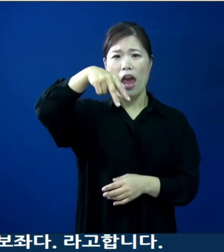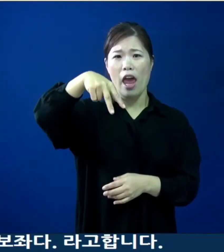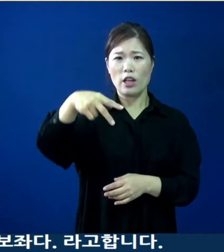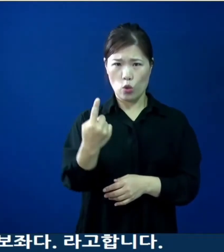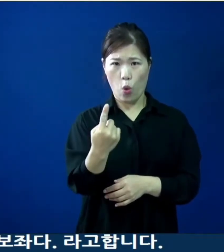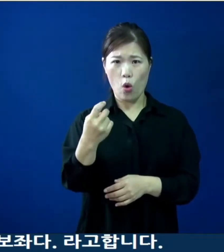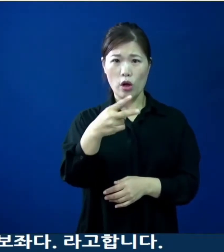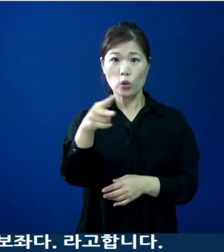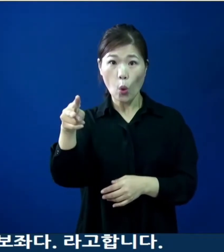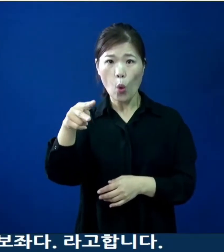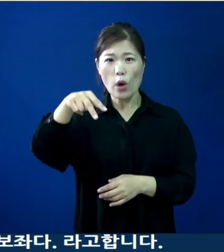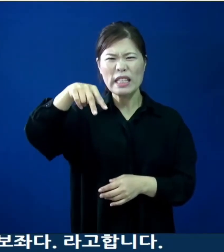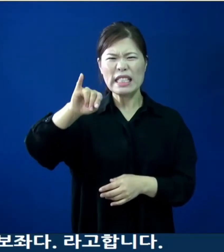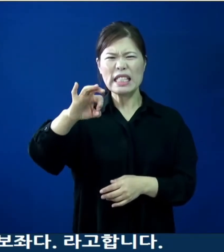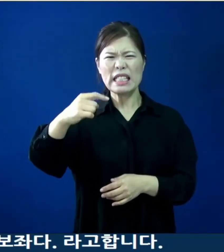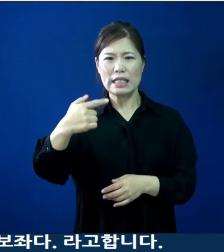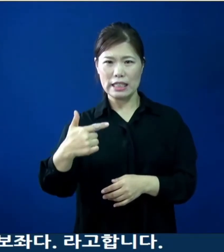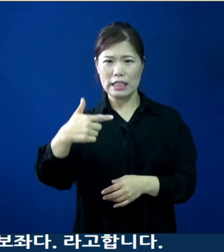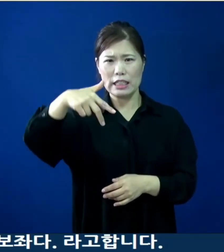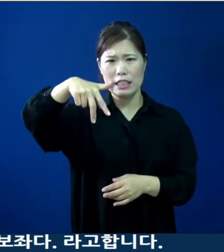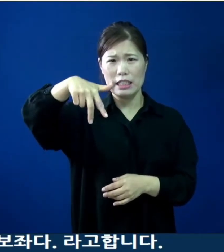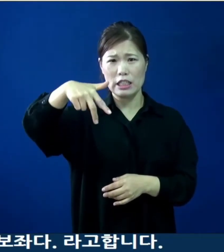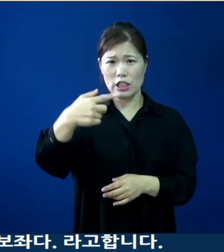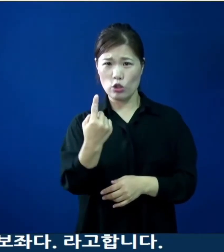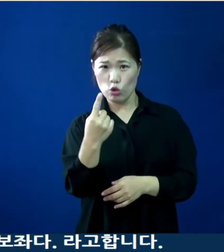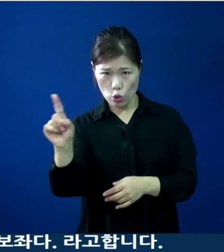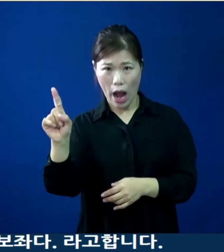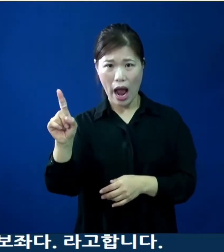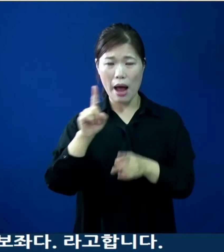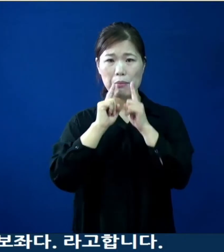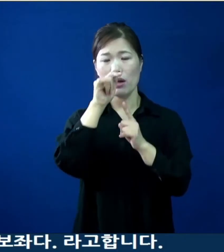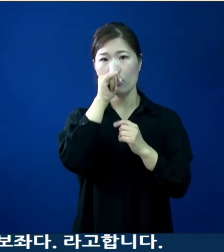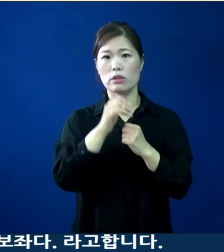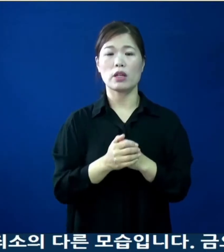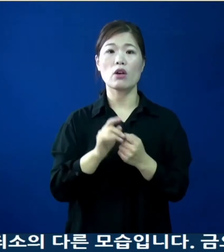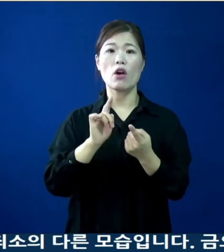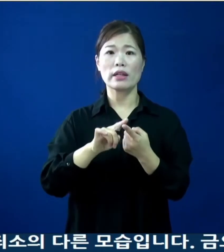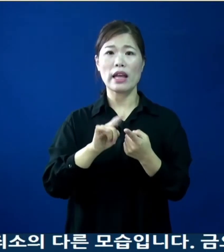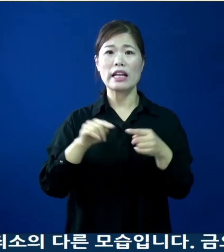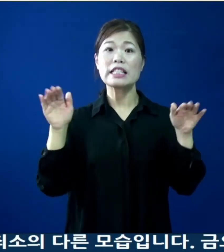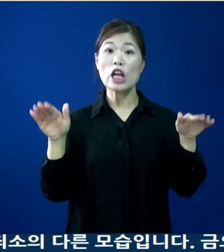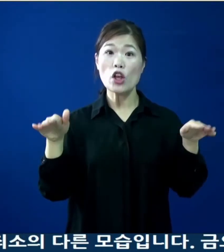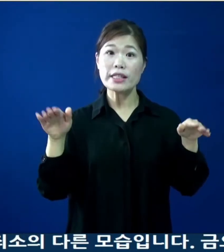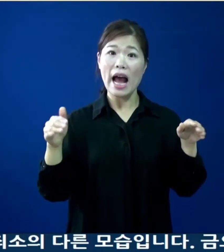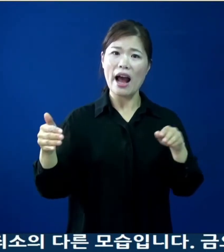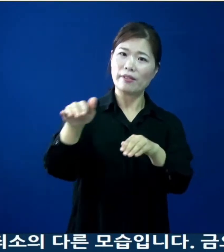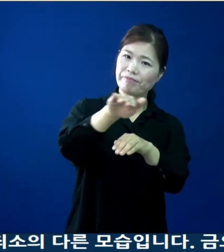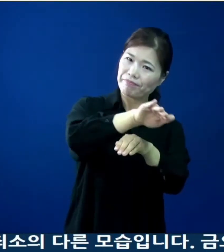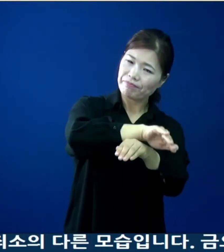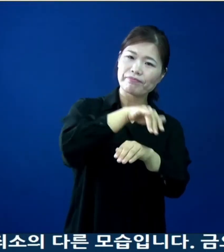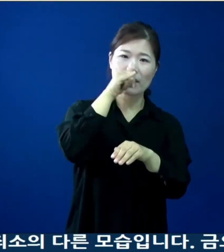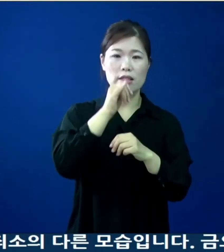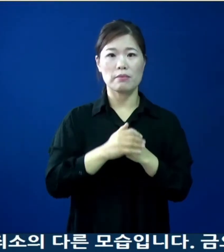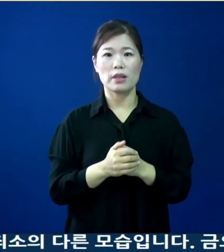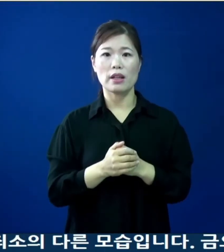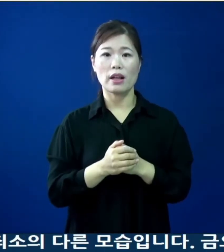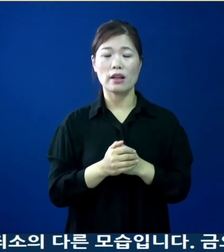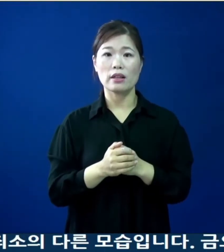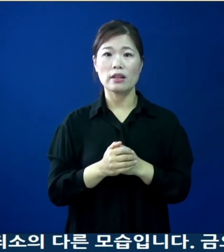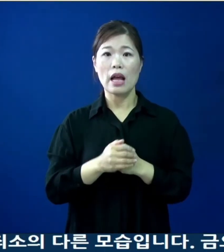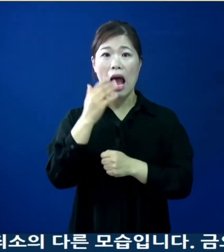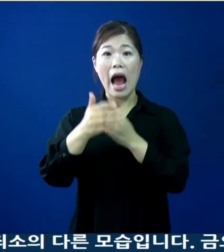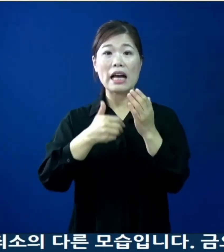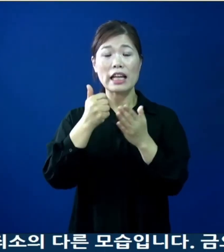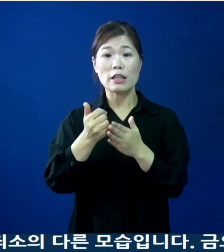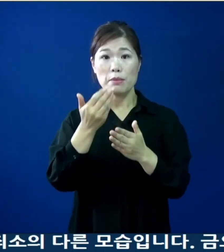둘이서 날개로 맞대면서 덮고 있죠. 이 천사들을 구룹 천사라고 얘기합니다. 하나님이 성전에